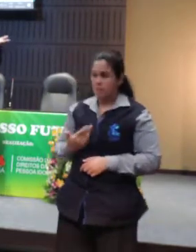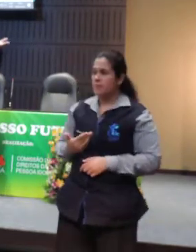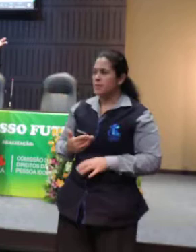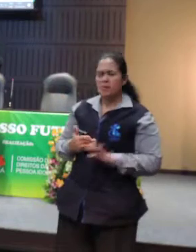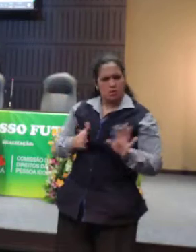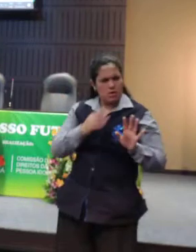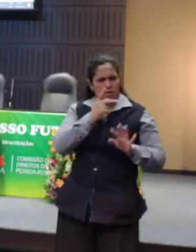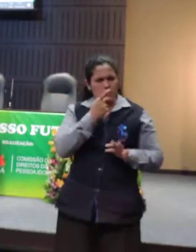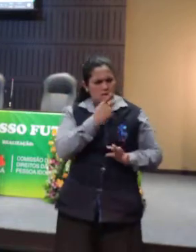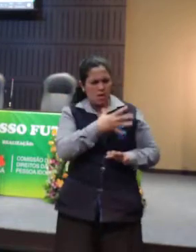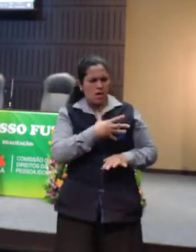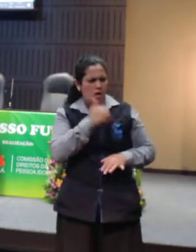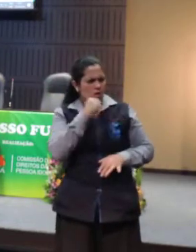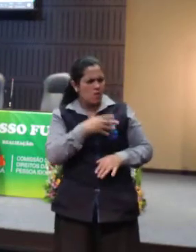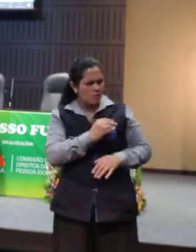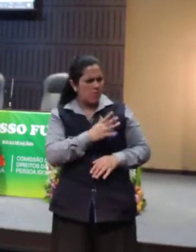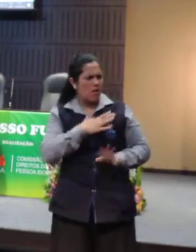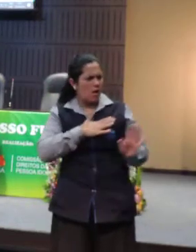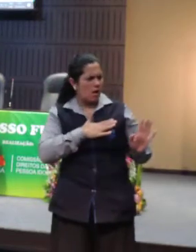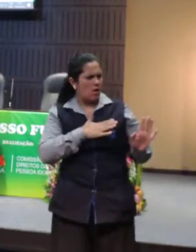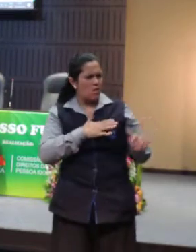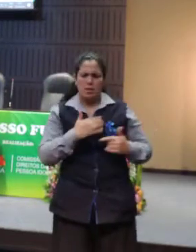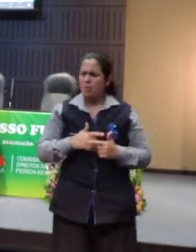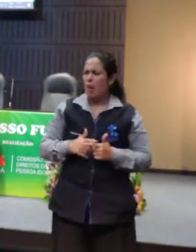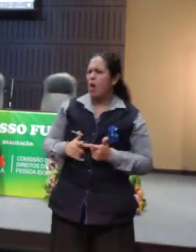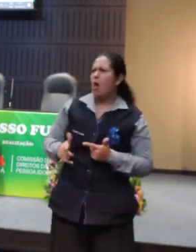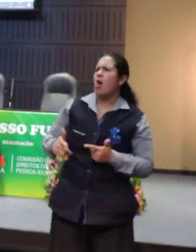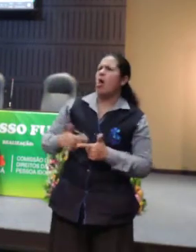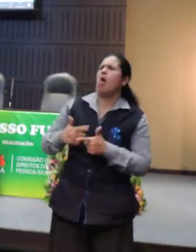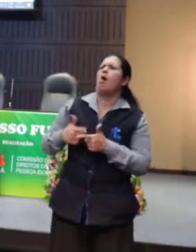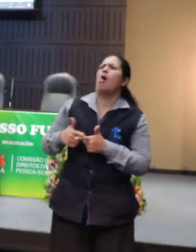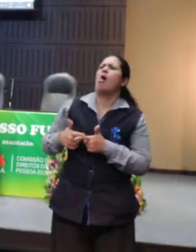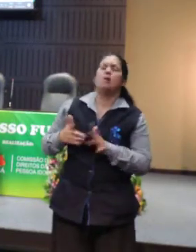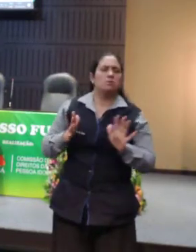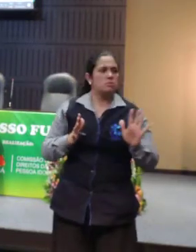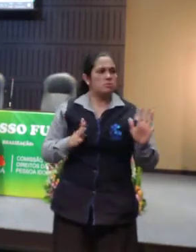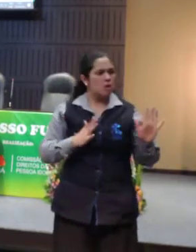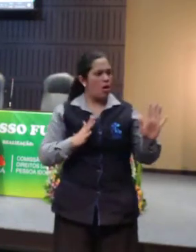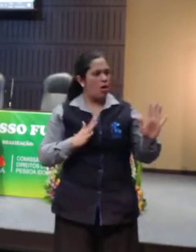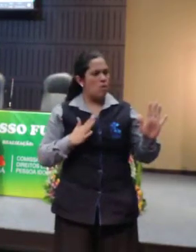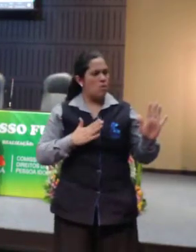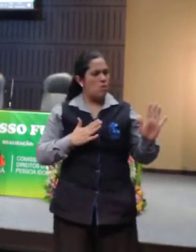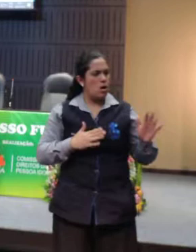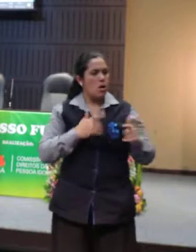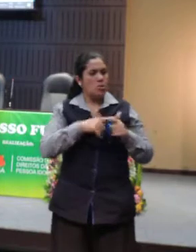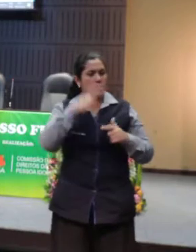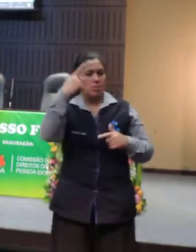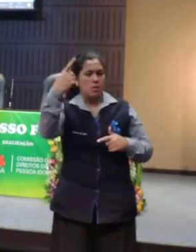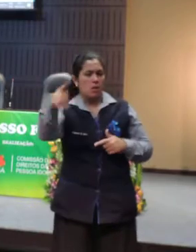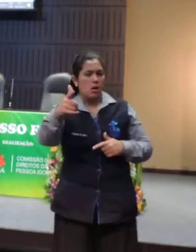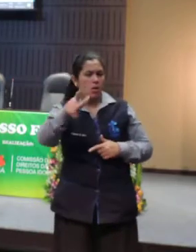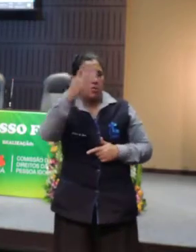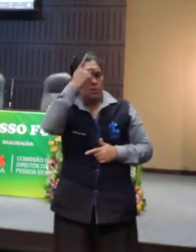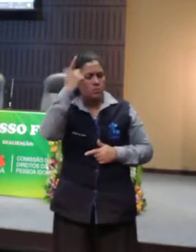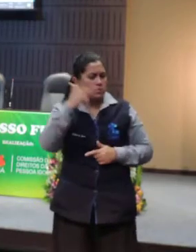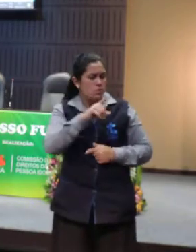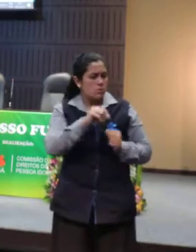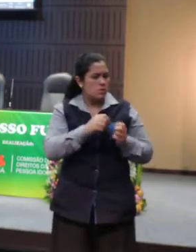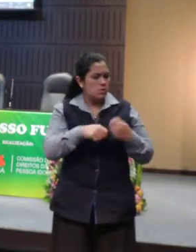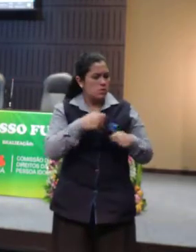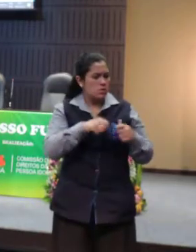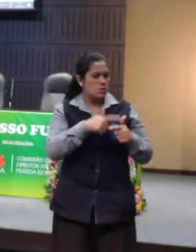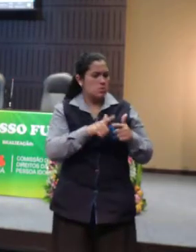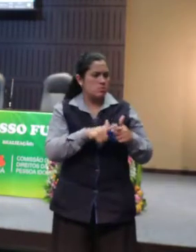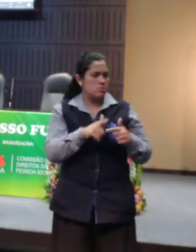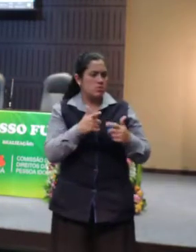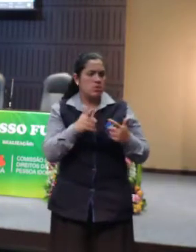Filha, e aí? O problema é dele. Você vai trazer para você. Você está aqui para resolver. A gente está aqui para administrar o problema.